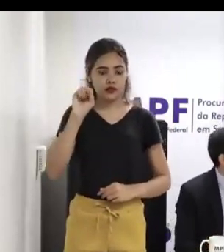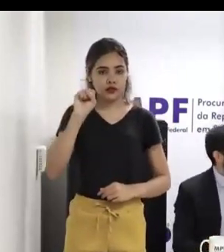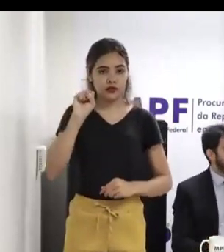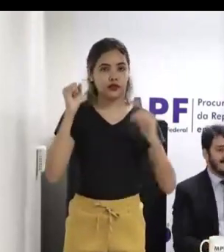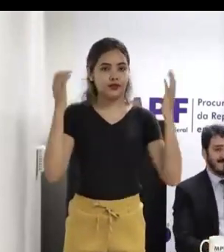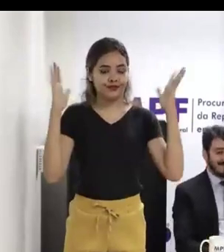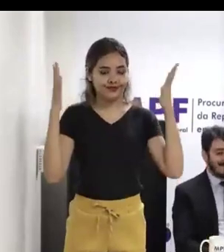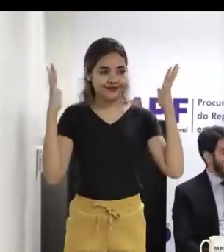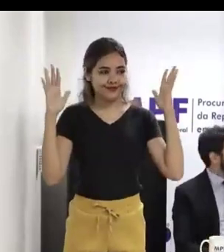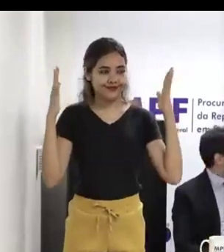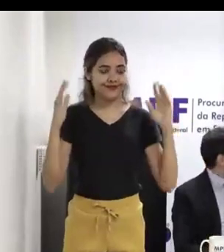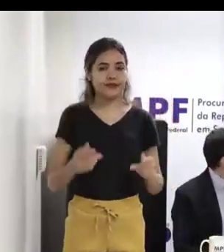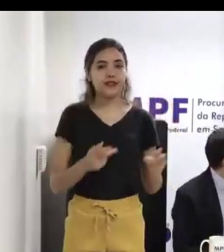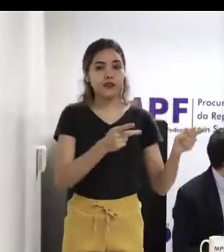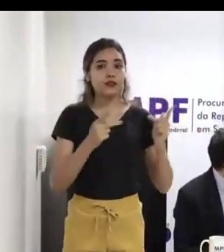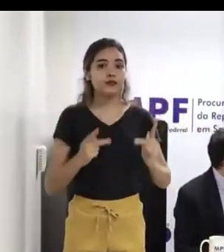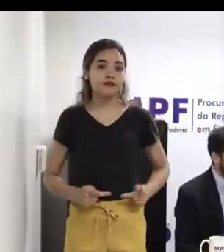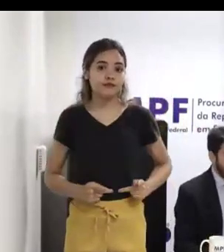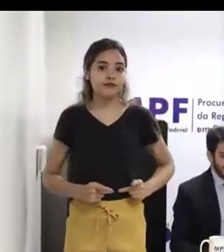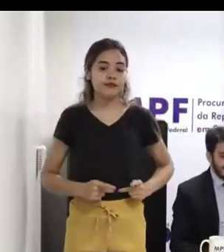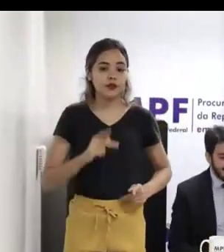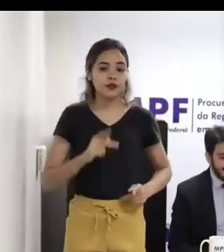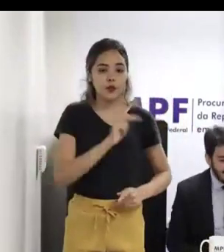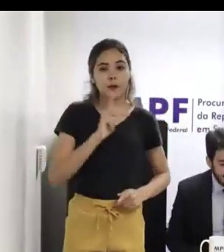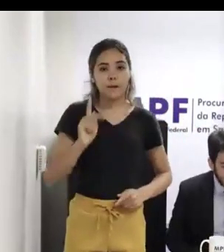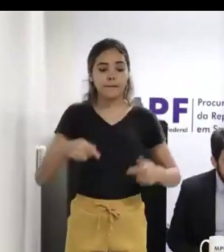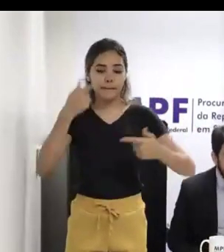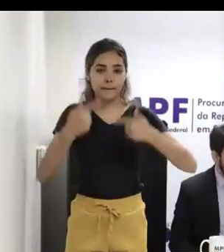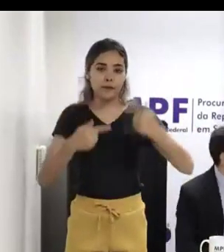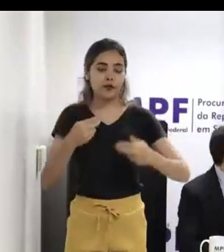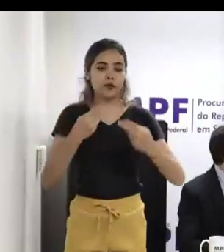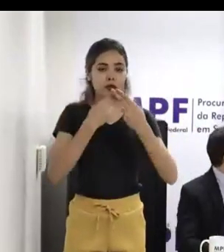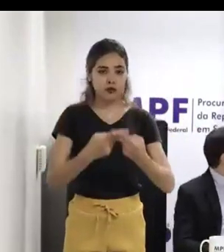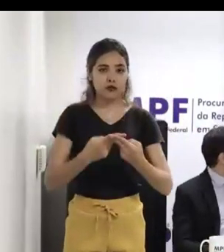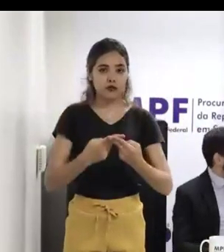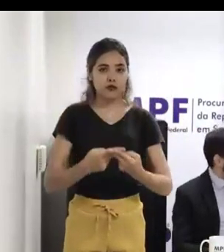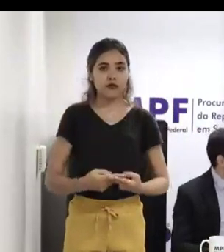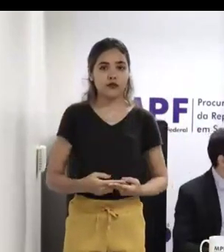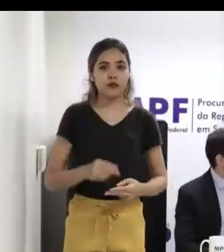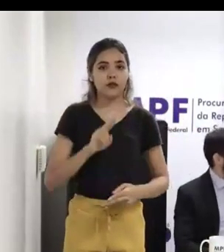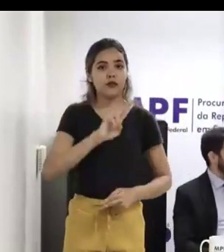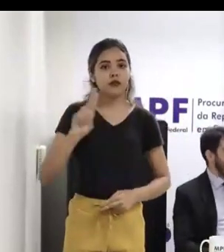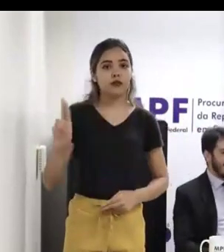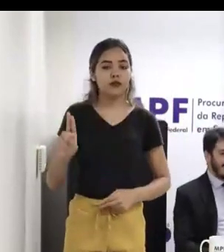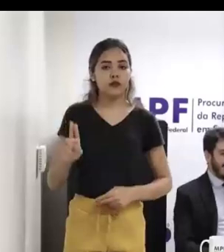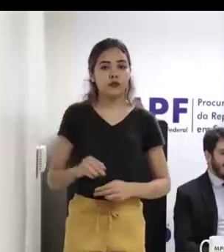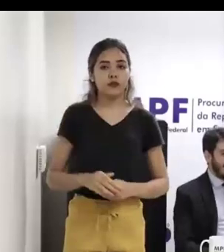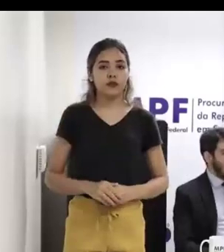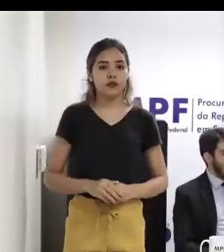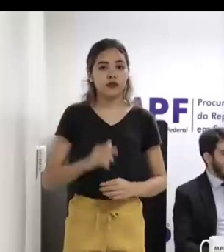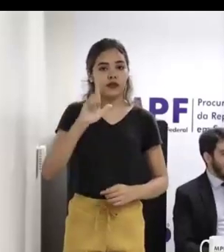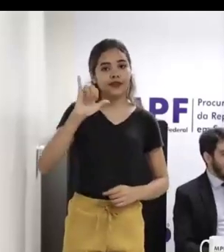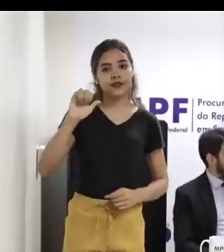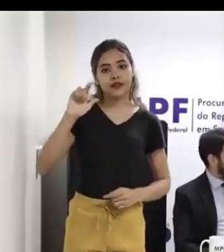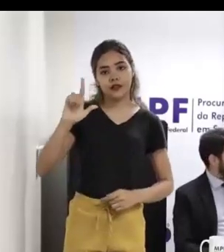barc convidamos ainda professora de política educacional da ufopa e integrante do movei senora Lília